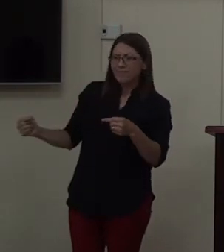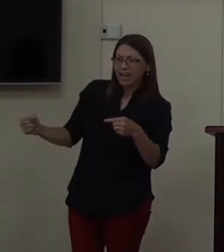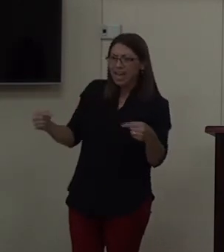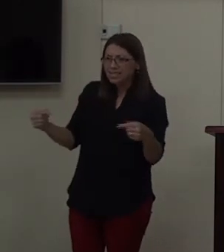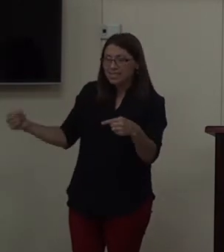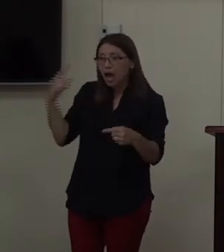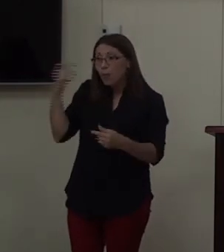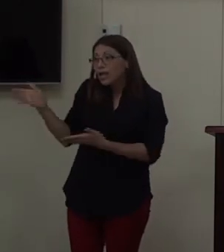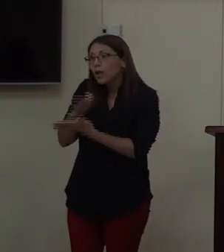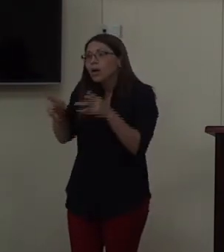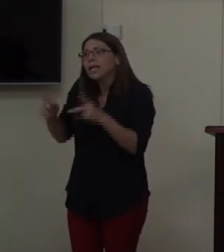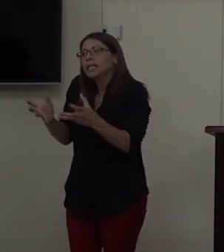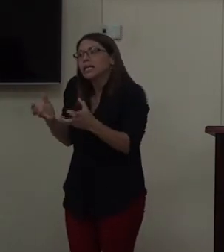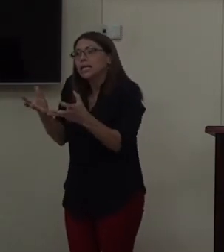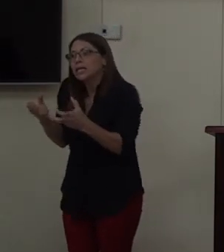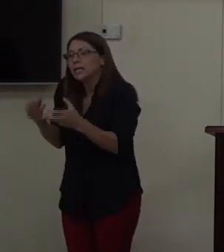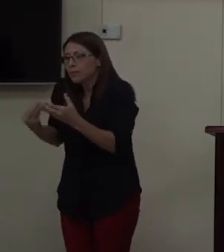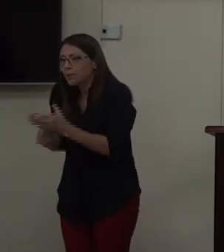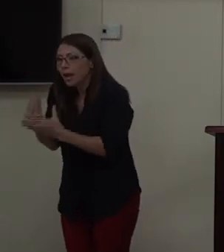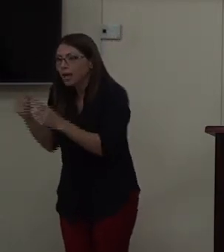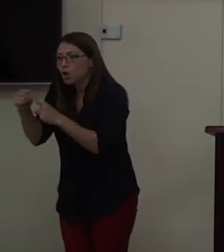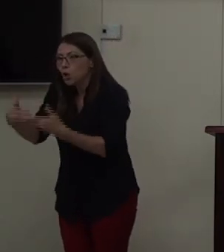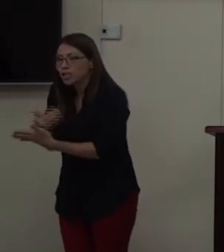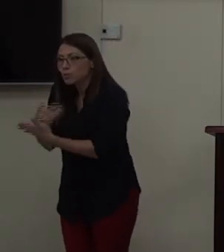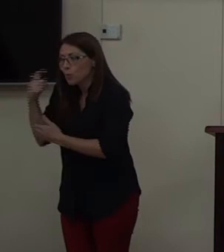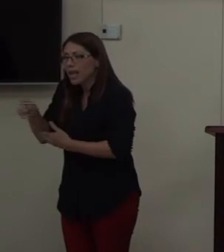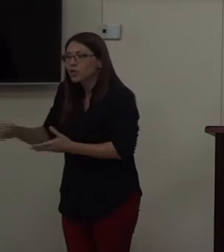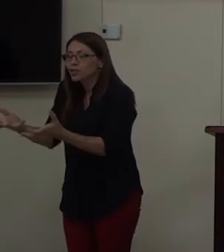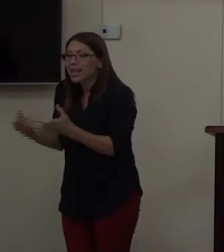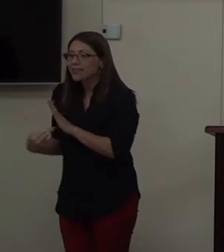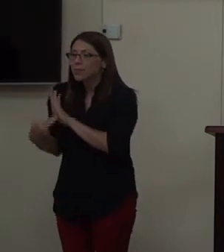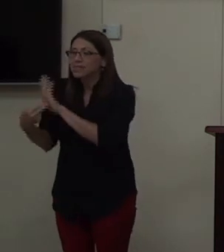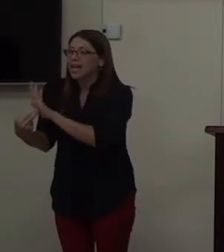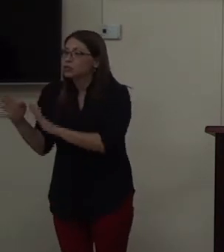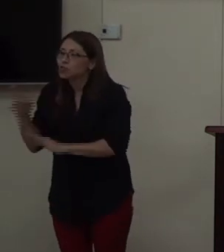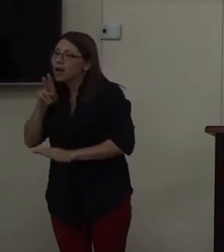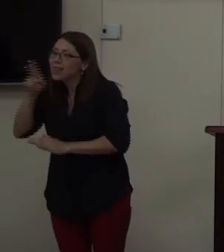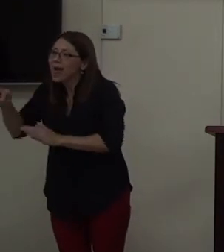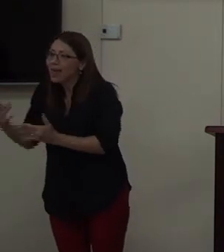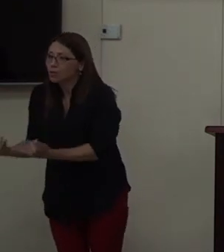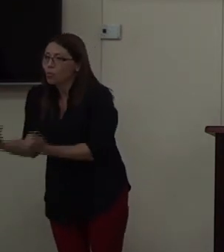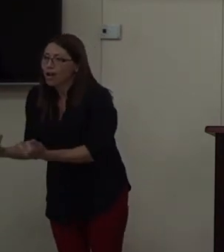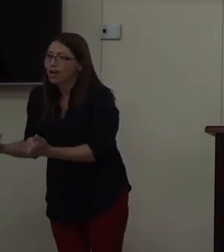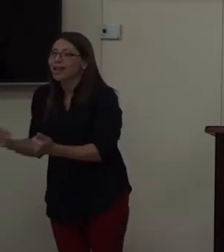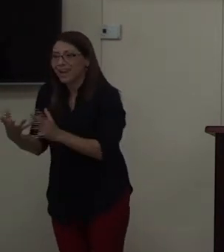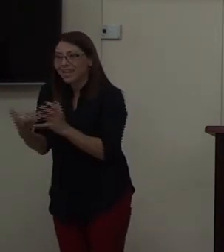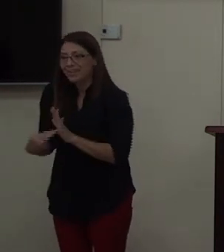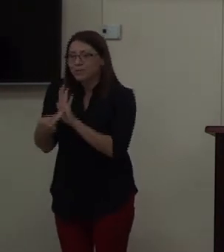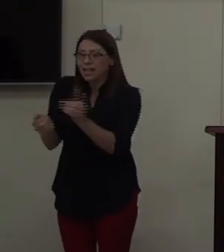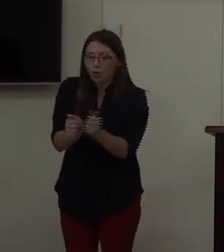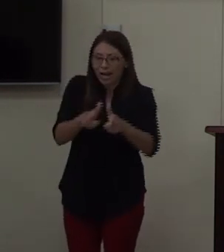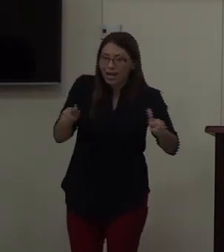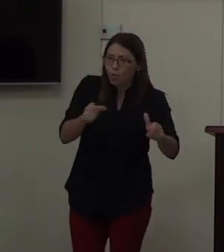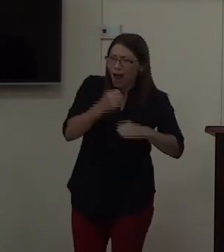crear neologismos porque quiere representar su realidad actual con la lengua ancestral, es muy diverso. Pero también hay mucha gente